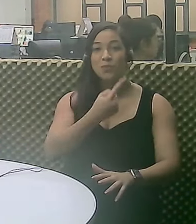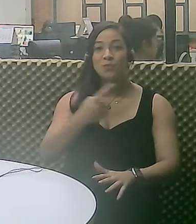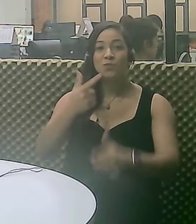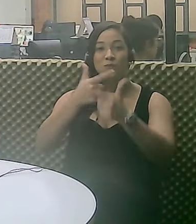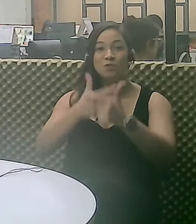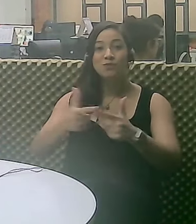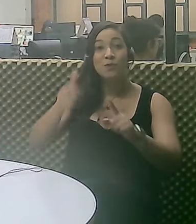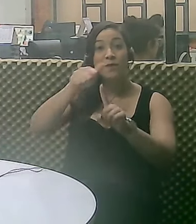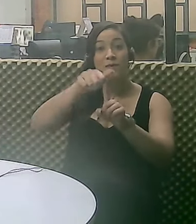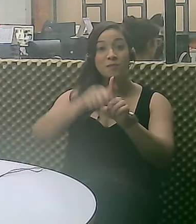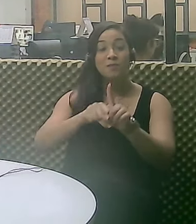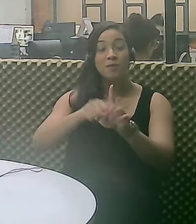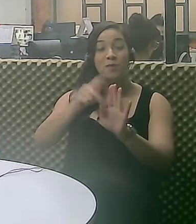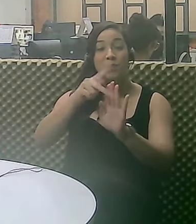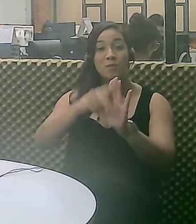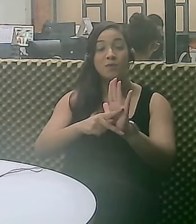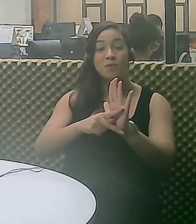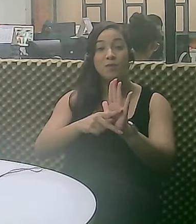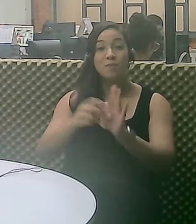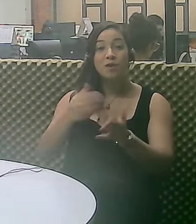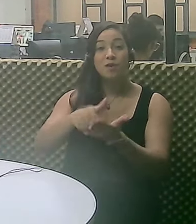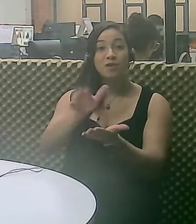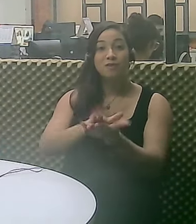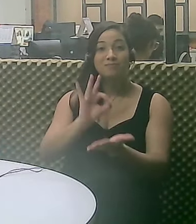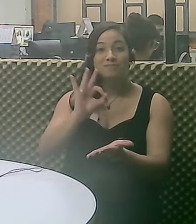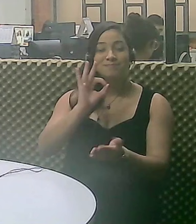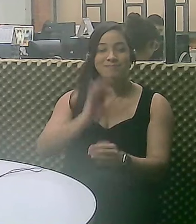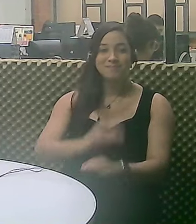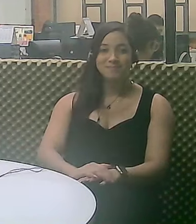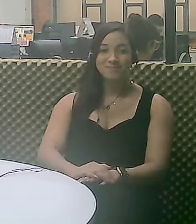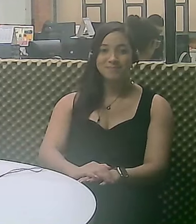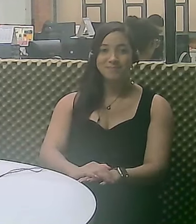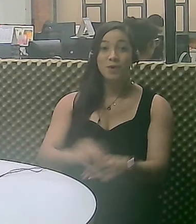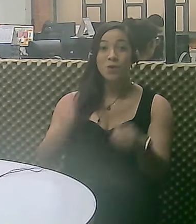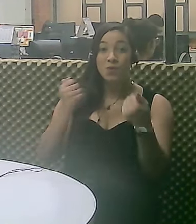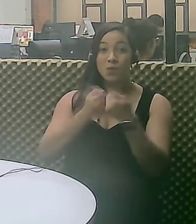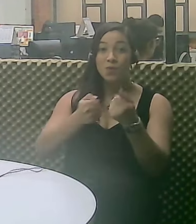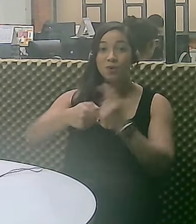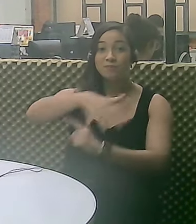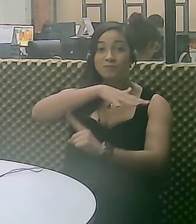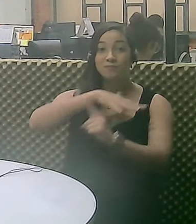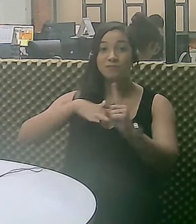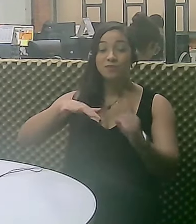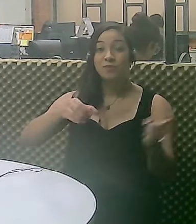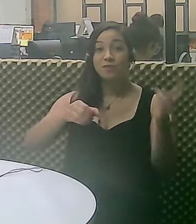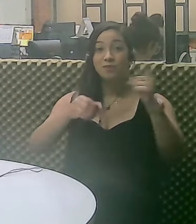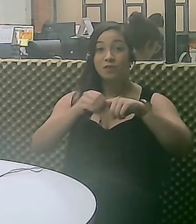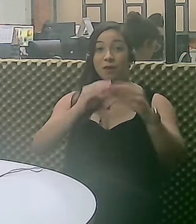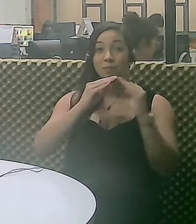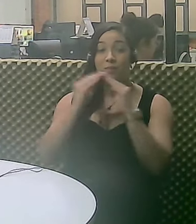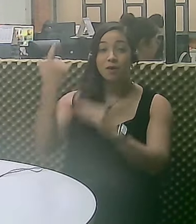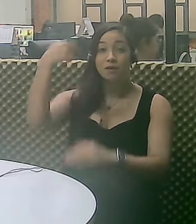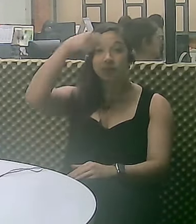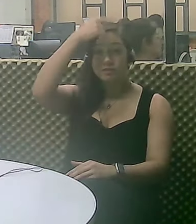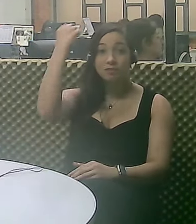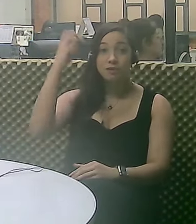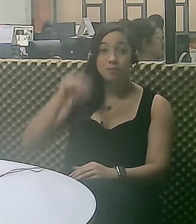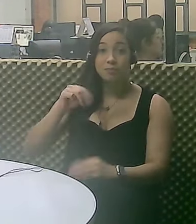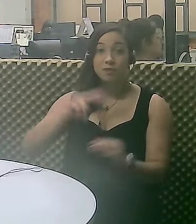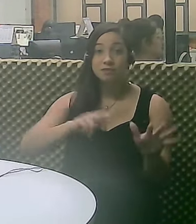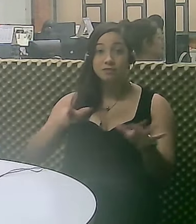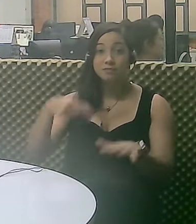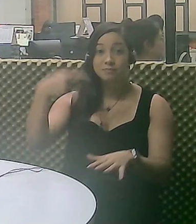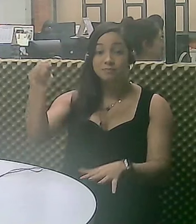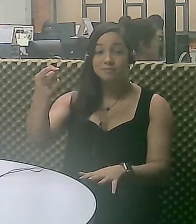sorteio mensal do programa Nota Certa. E ainda, busão social retorna ao bairro Santa Mônica na próxima